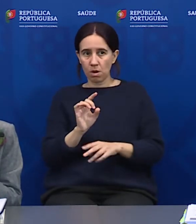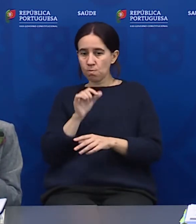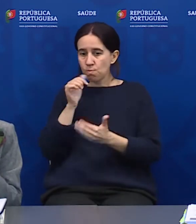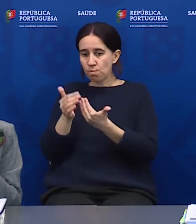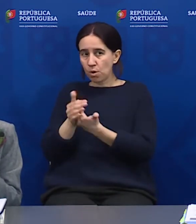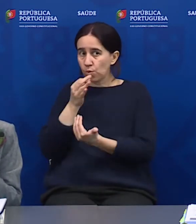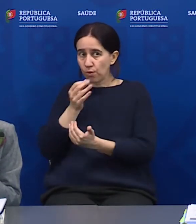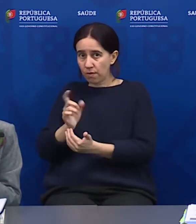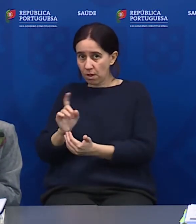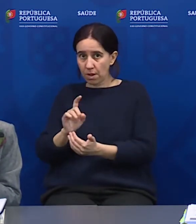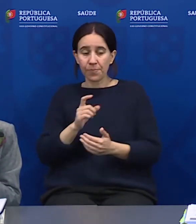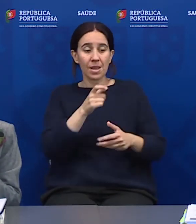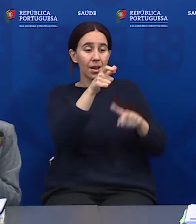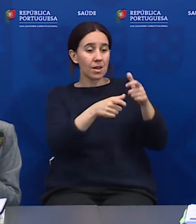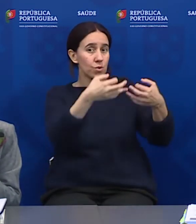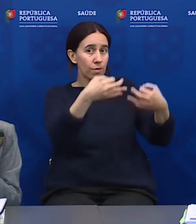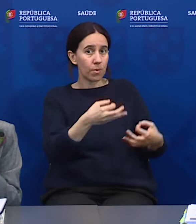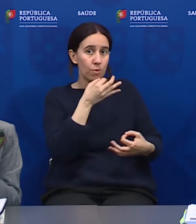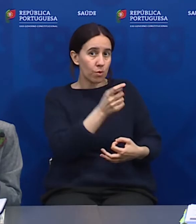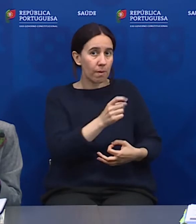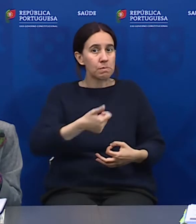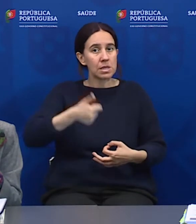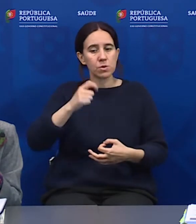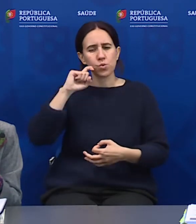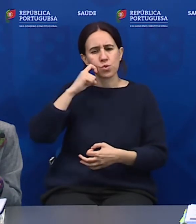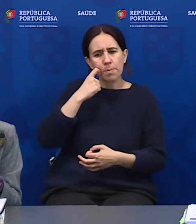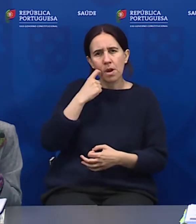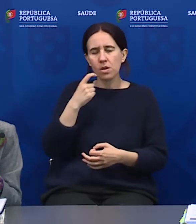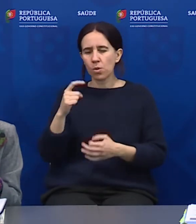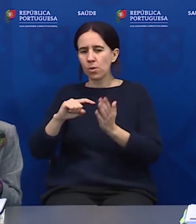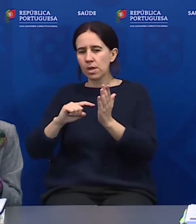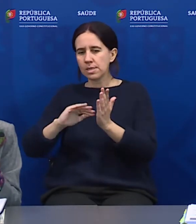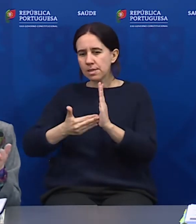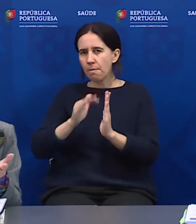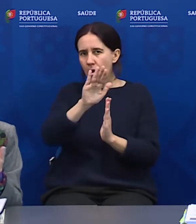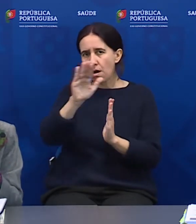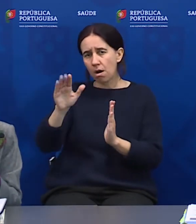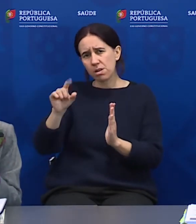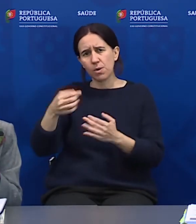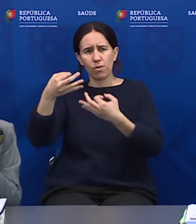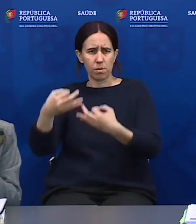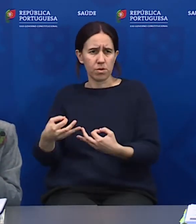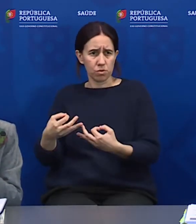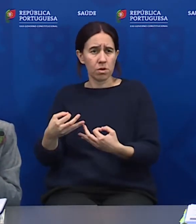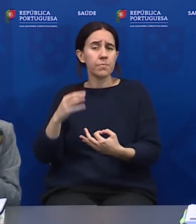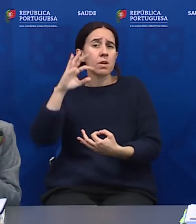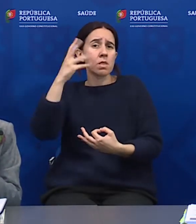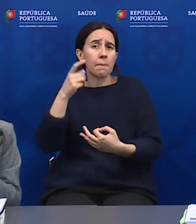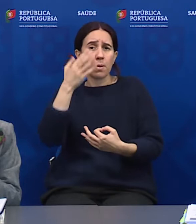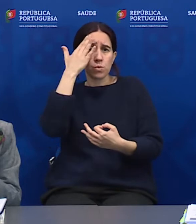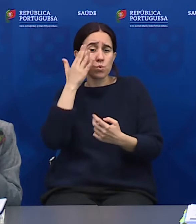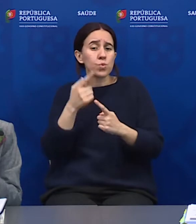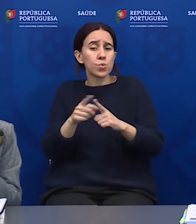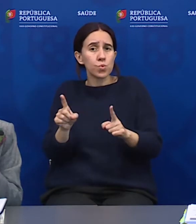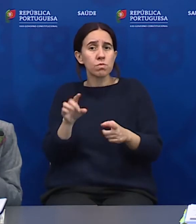mortes, não estou a falar dos casos confirmados, mas estou a falar sobretudo dos suspeitos, dos que estão a fazer exames e até dos confirmados. Pode haver discrepâncias